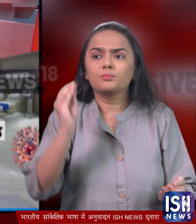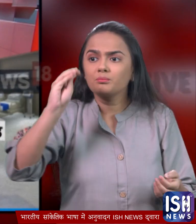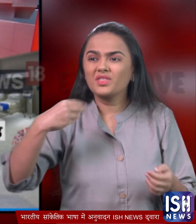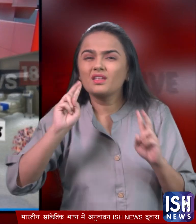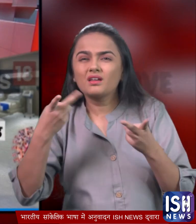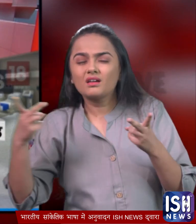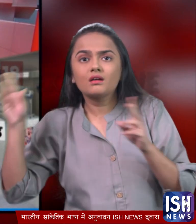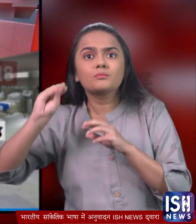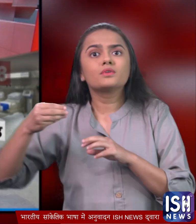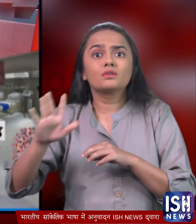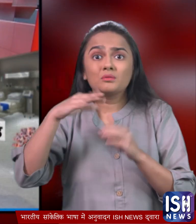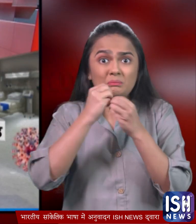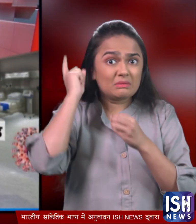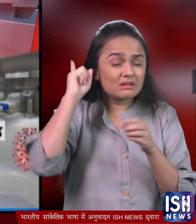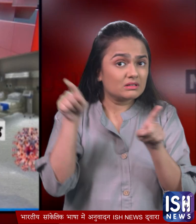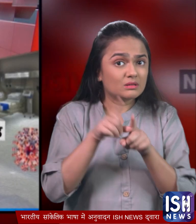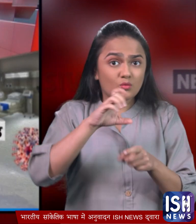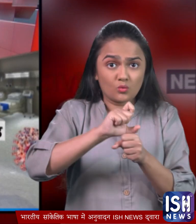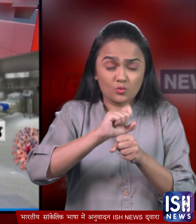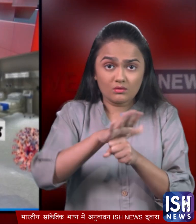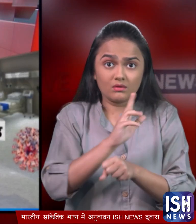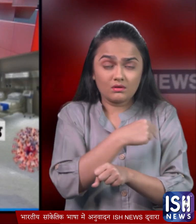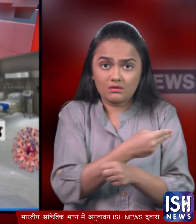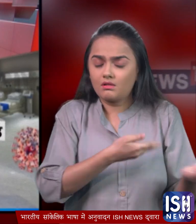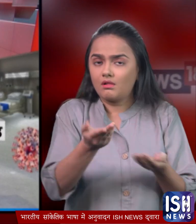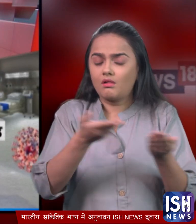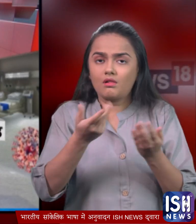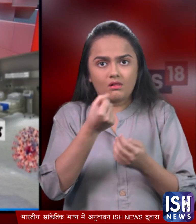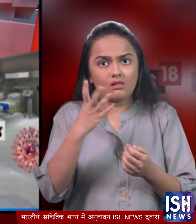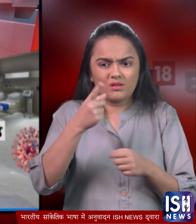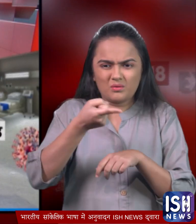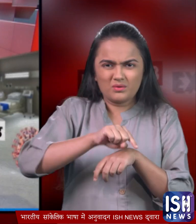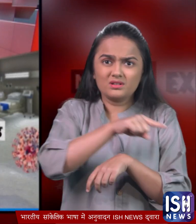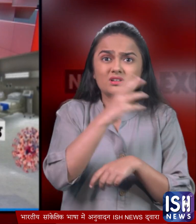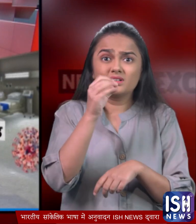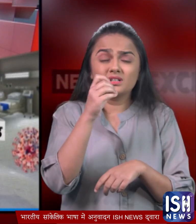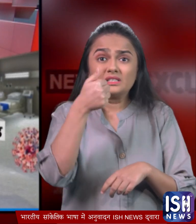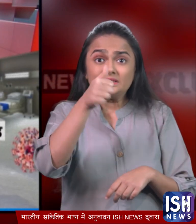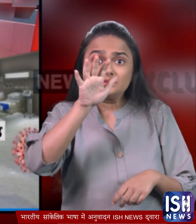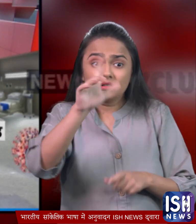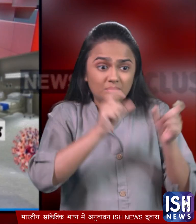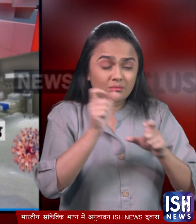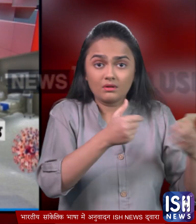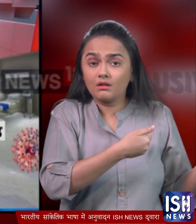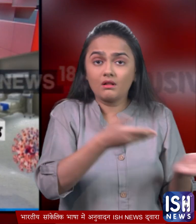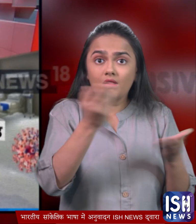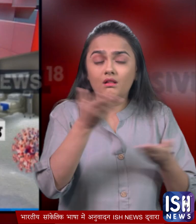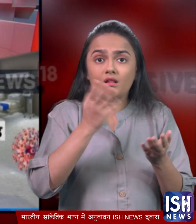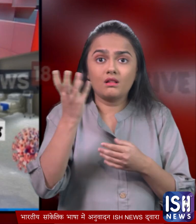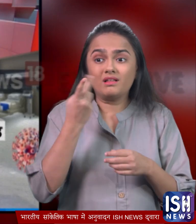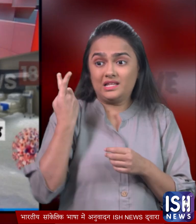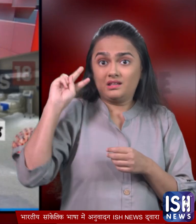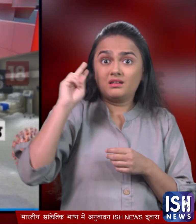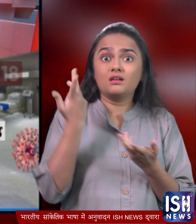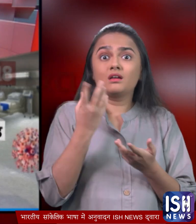थी। बिहार में भी अस्पतालों में भर्ती कोरोना मरीजों की संख्या बढ़ी। एक दिन पहले कोरोना की चपेट में आए 85 लोग भर्ती हुए थे,